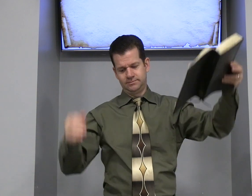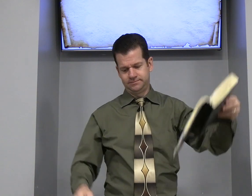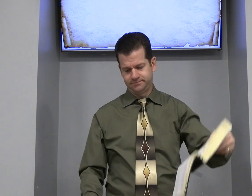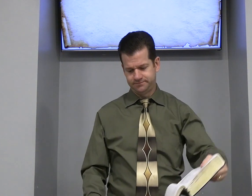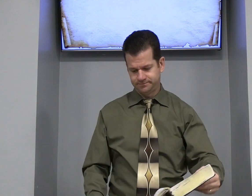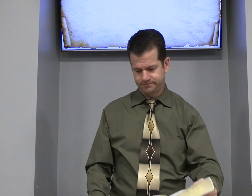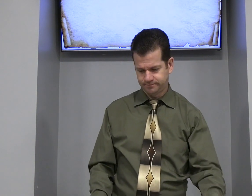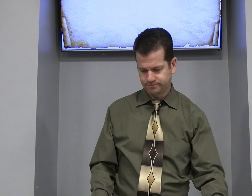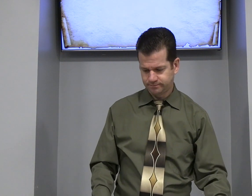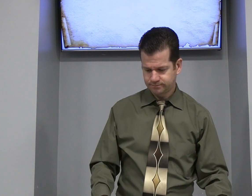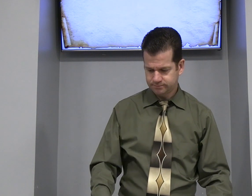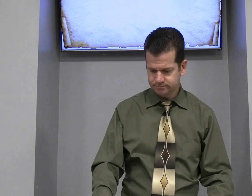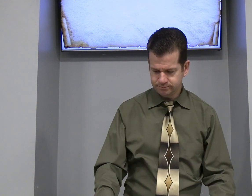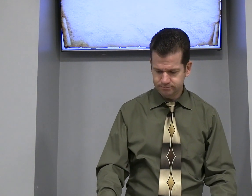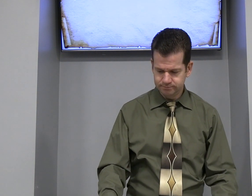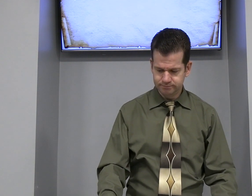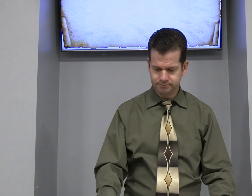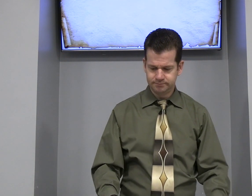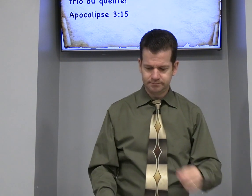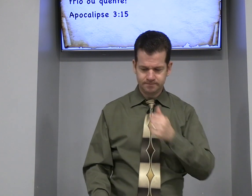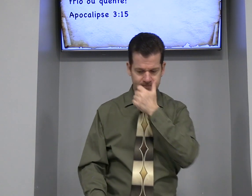A palavra de Deus é importante.